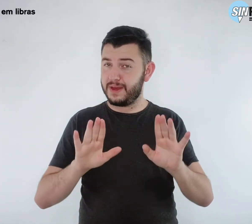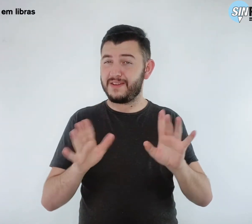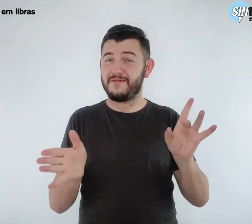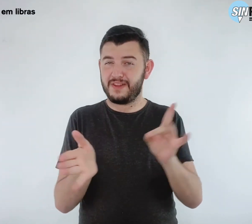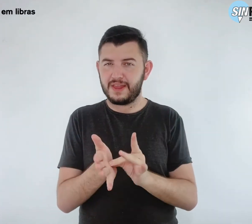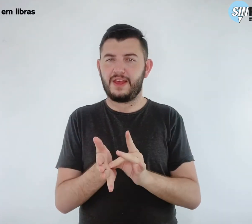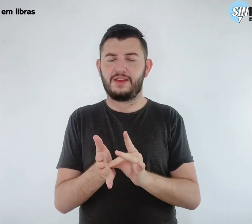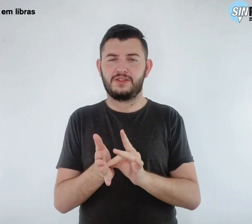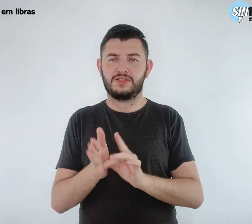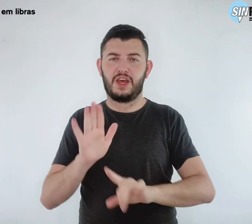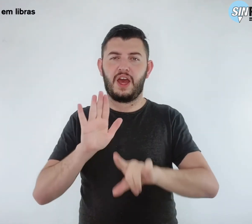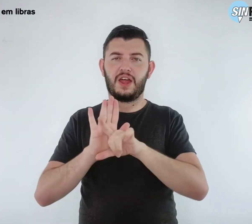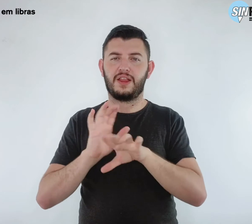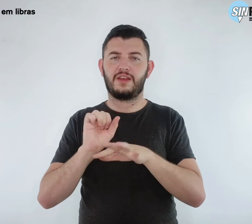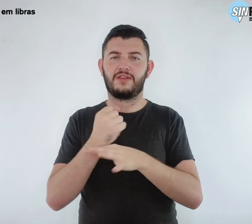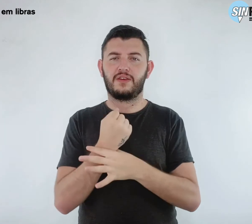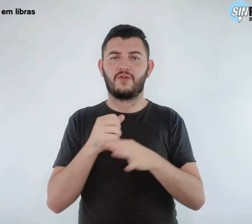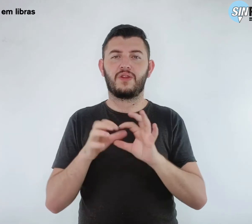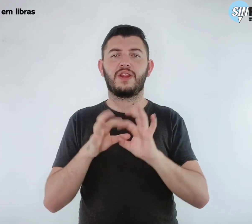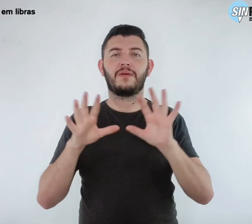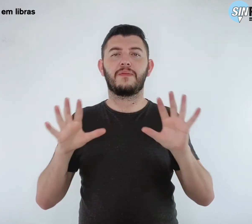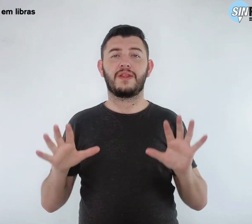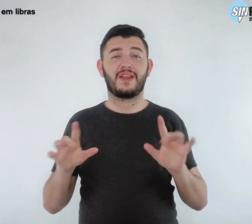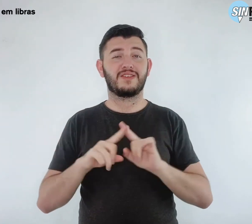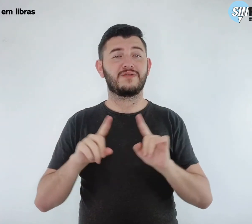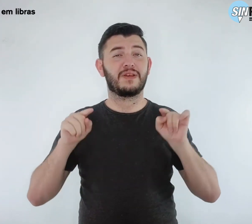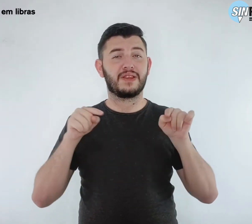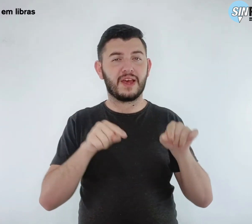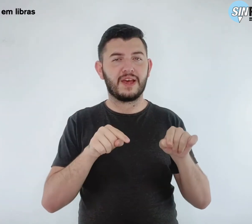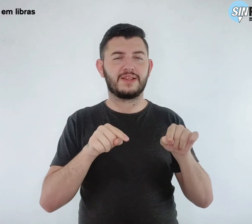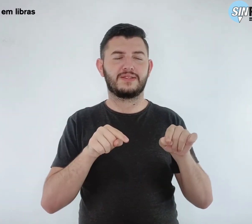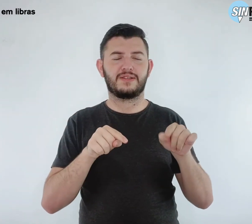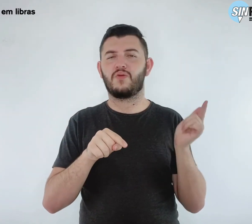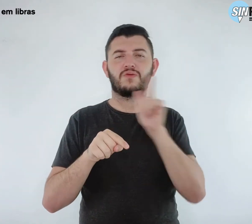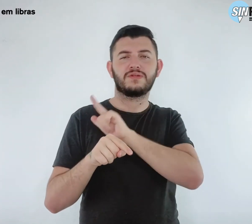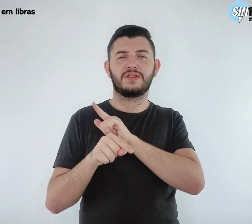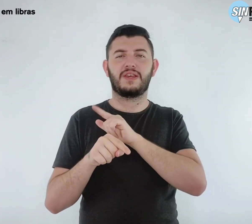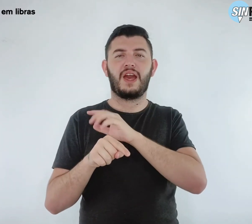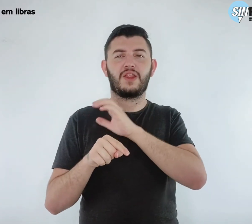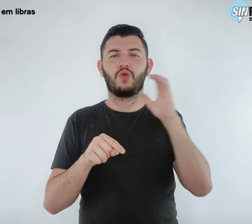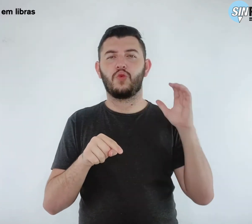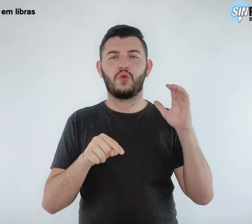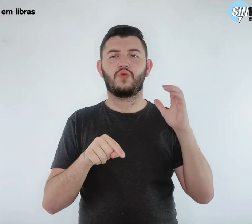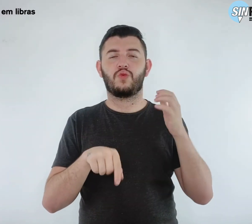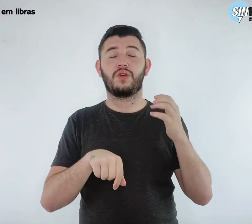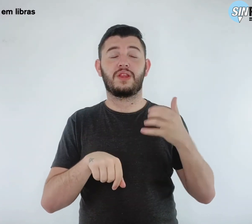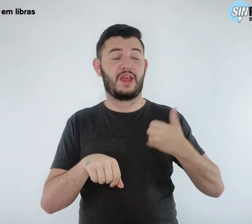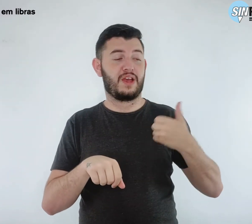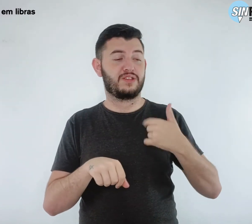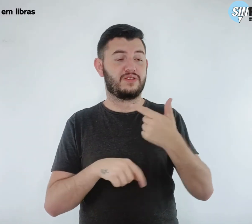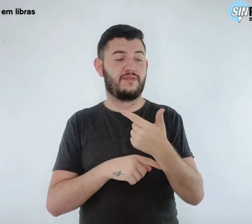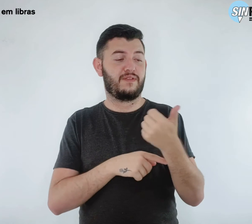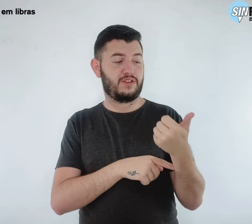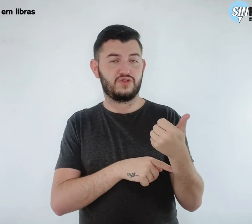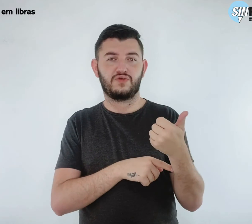a liberdade prevista na Lei do Ventre Livre só viria mesmo na idade adulta, aos 21